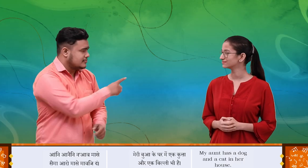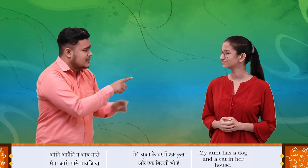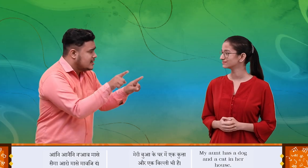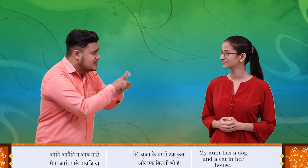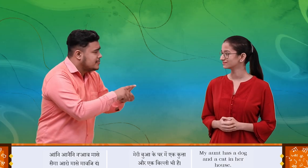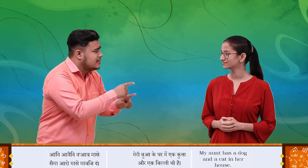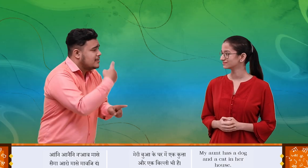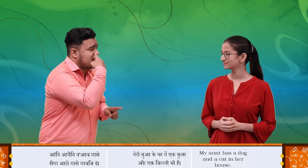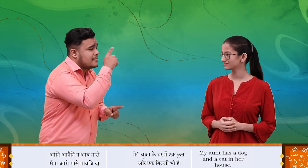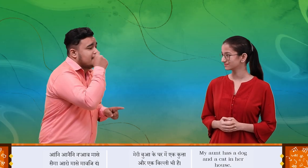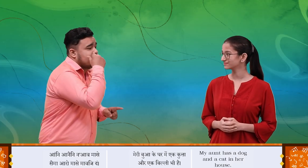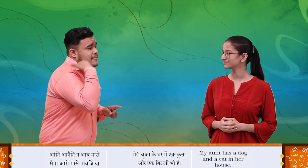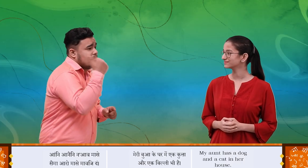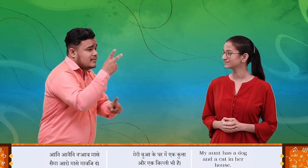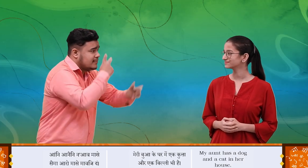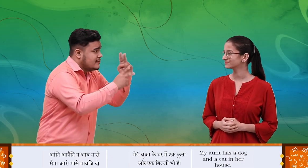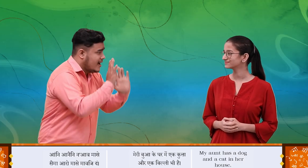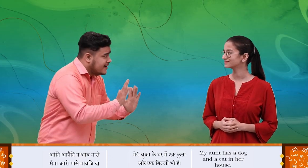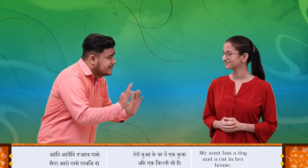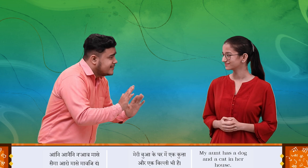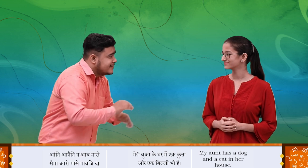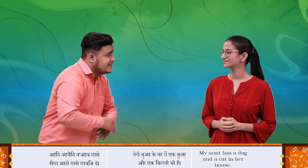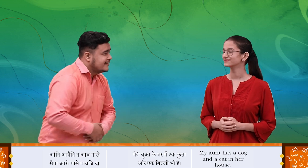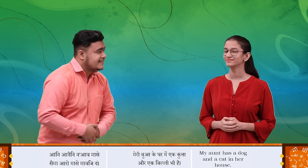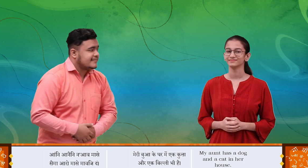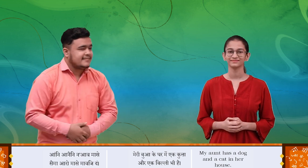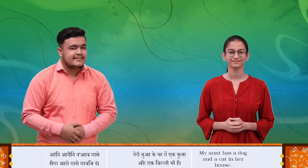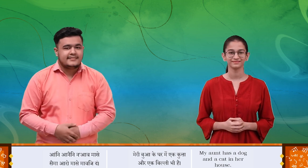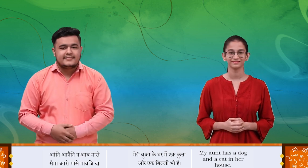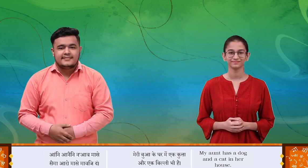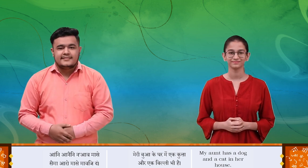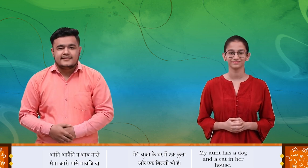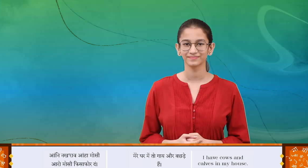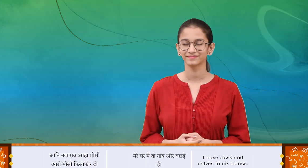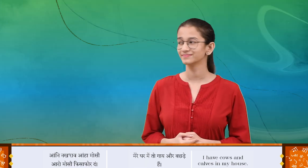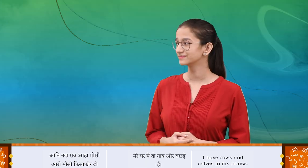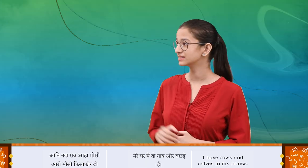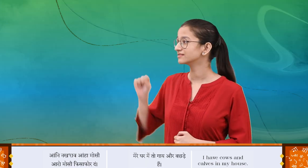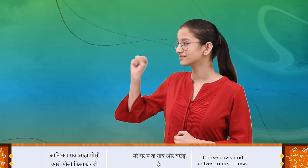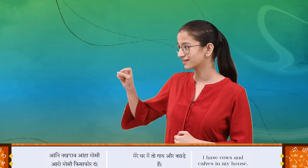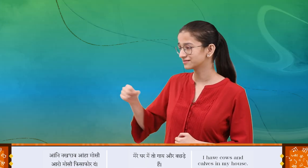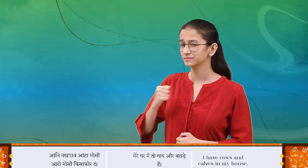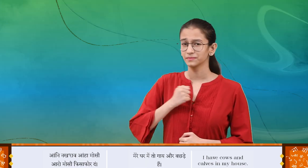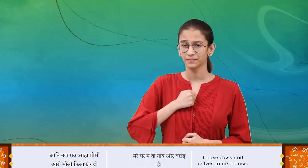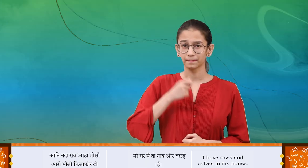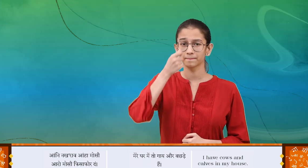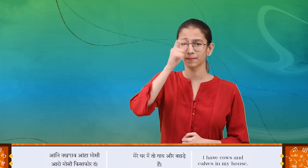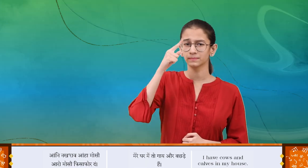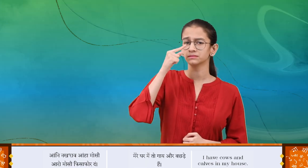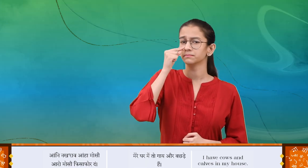आंनि आनैनि न'आव मासे सैमा आरो मासे माउजि दं। आंनि नखराव आंहा